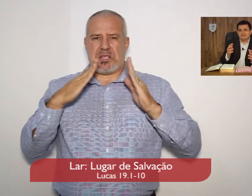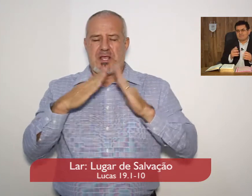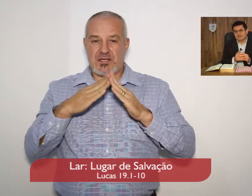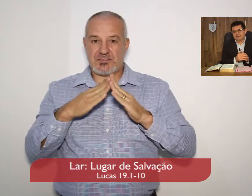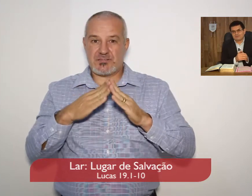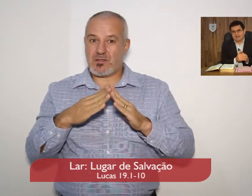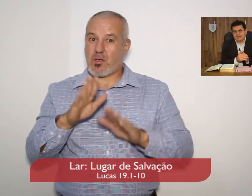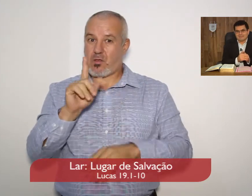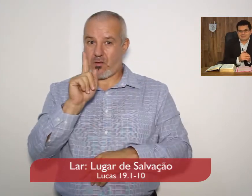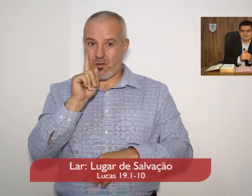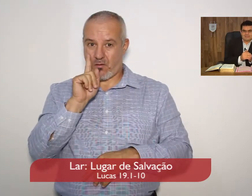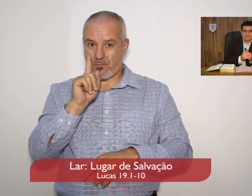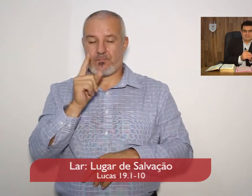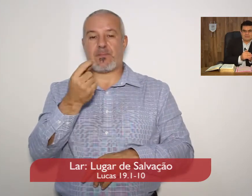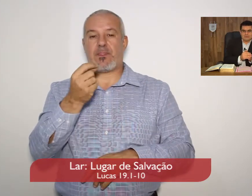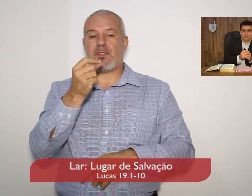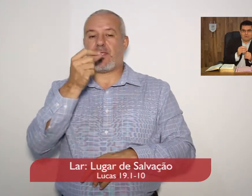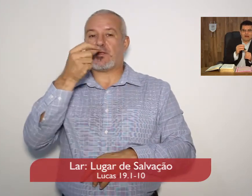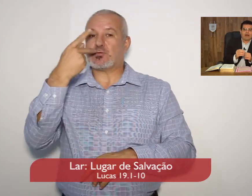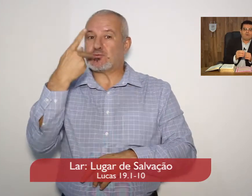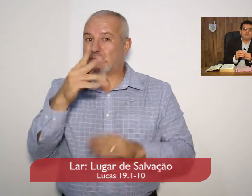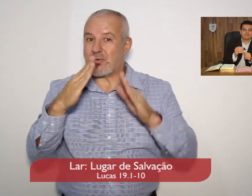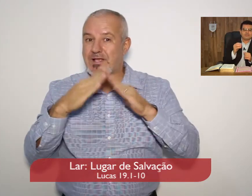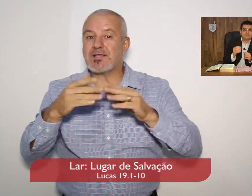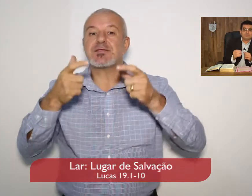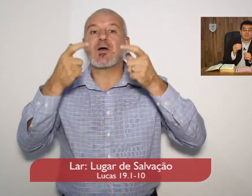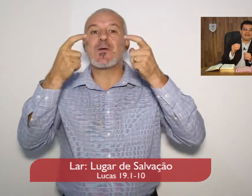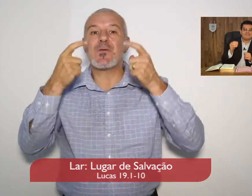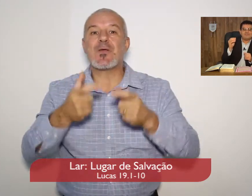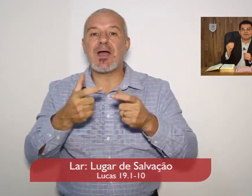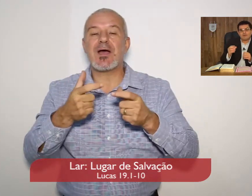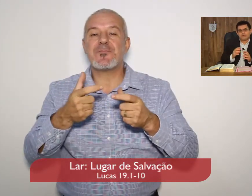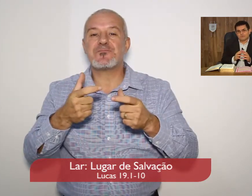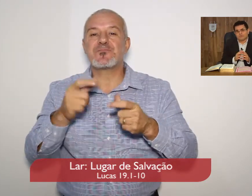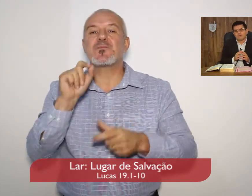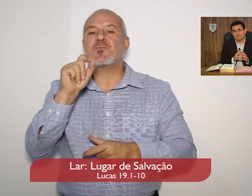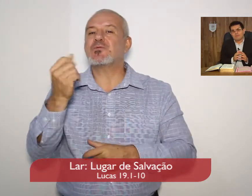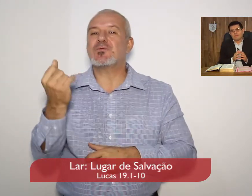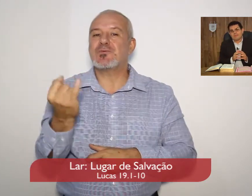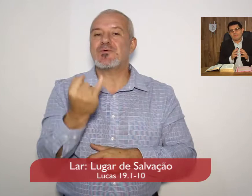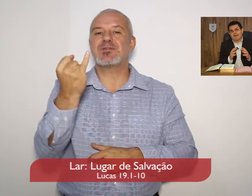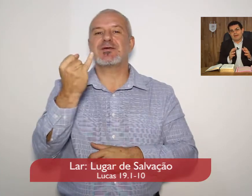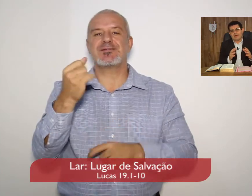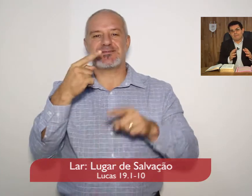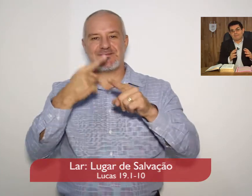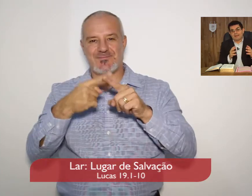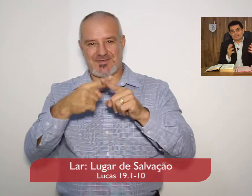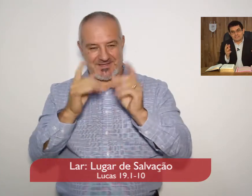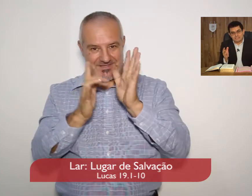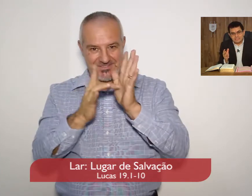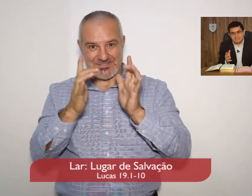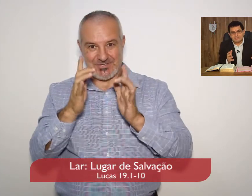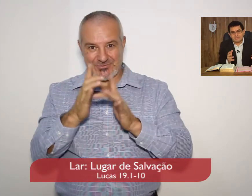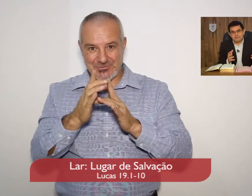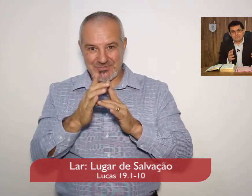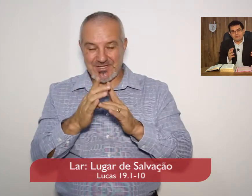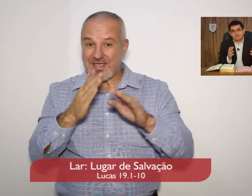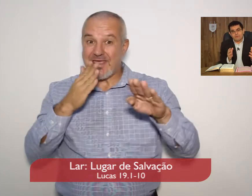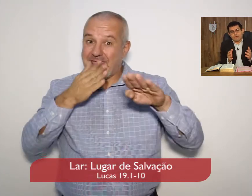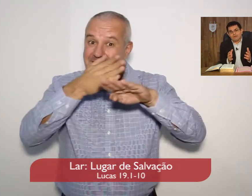Tudo tem a ver com a sua casa. O local que Jesus mais frequentou na